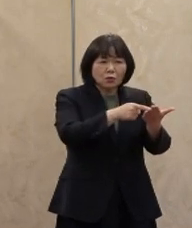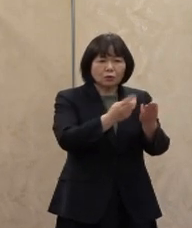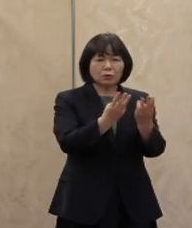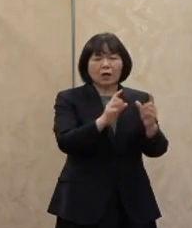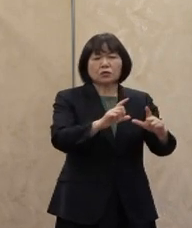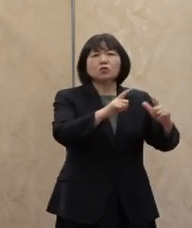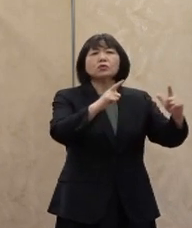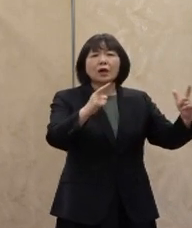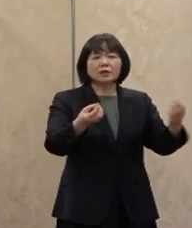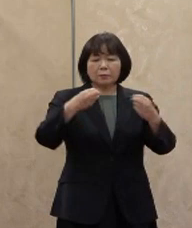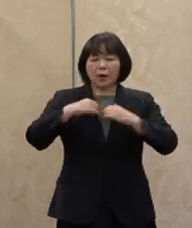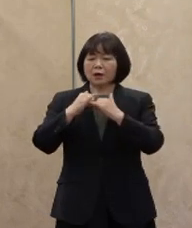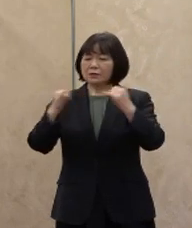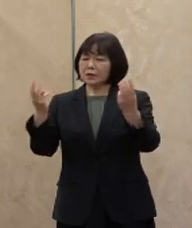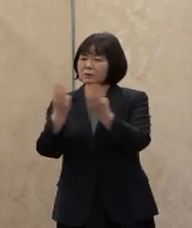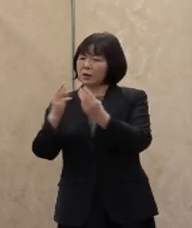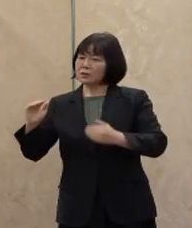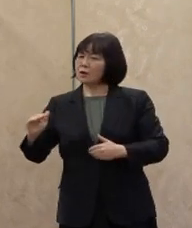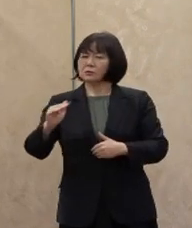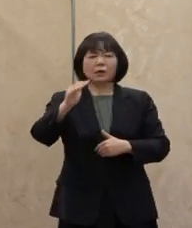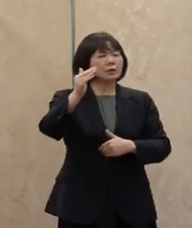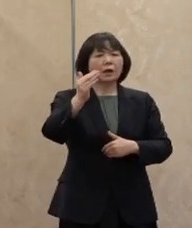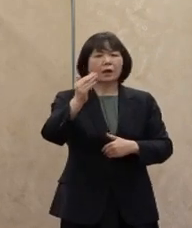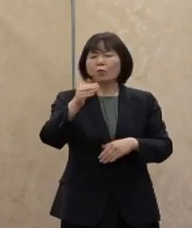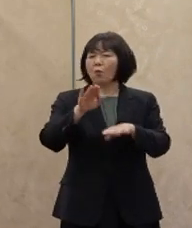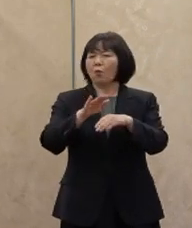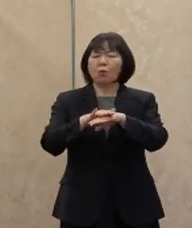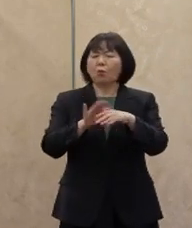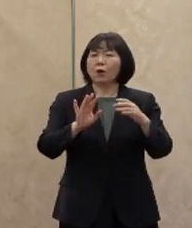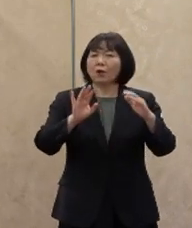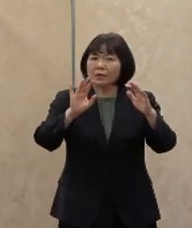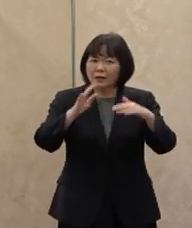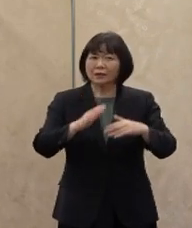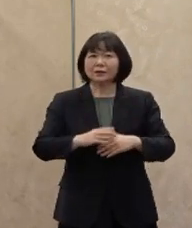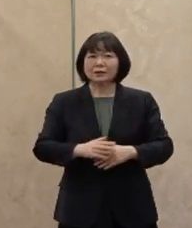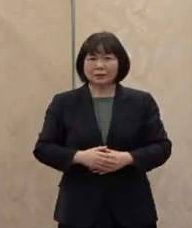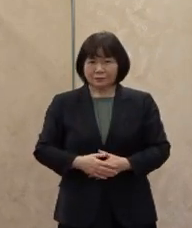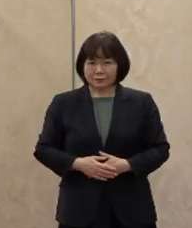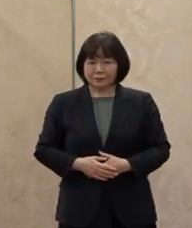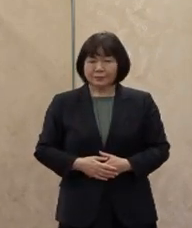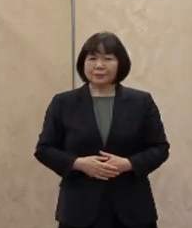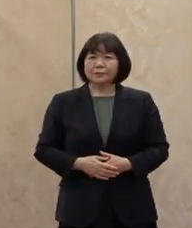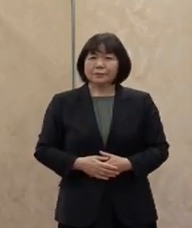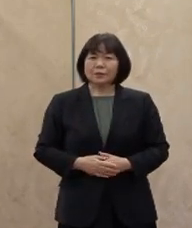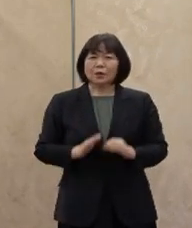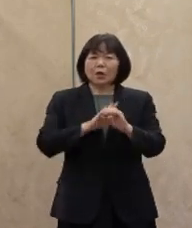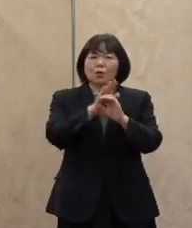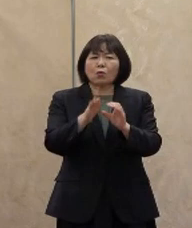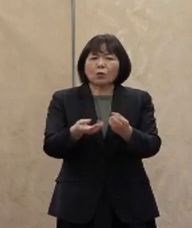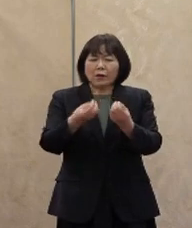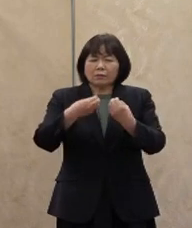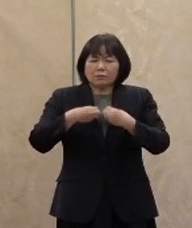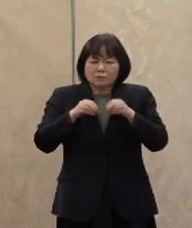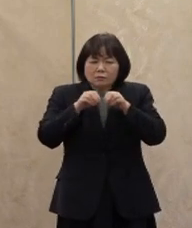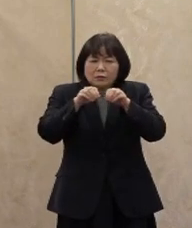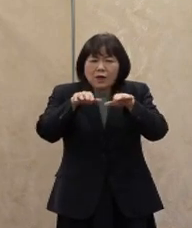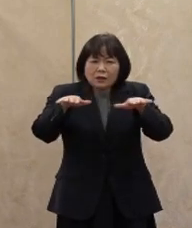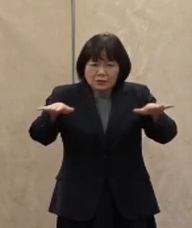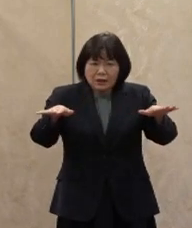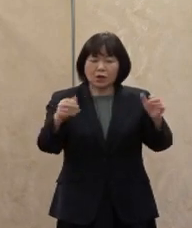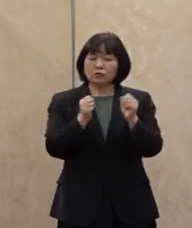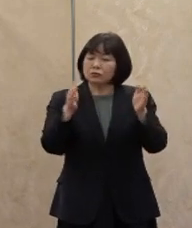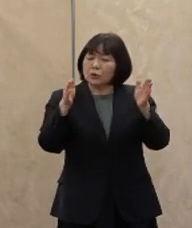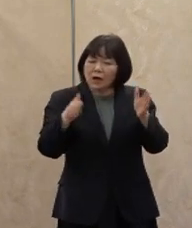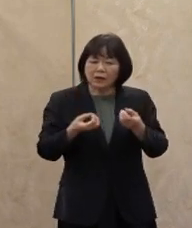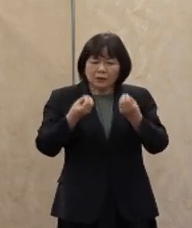ら増やしても感染者が右肩で上がると、これはもうどうしようもなくなってくるというふうに思います。でそれだけこのコロナの感染力、冬場における感